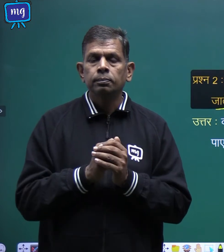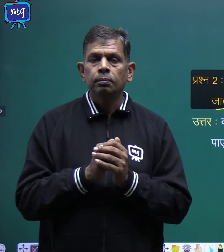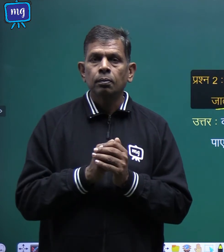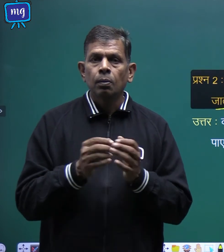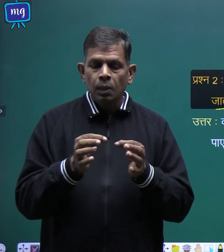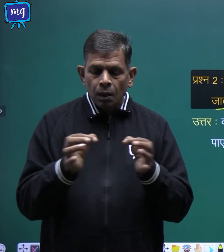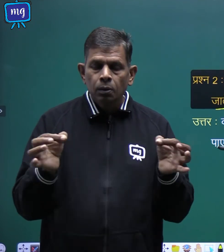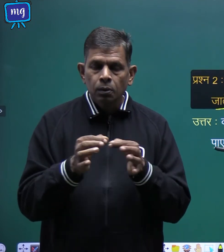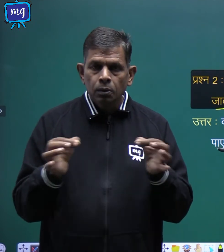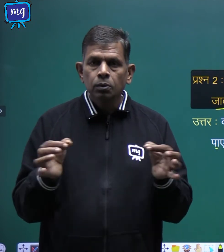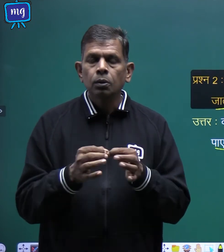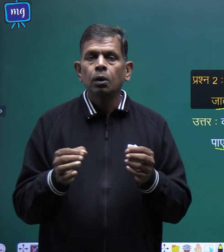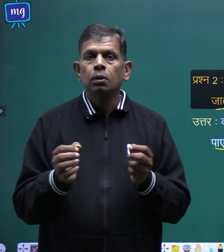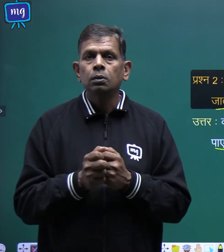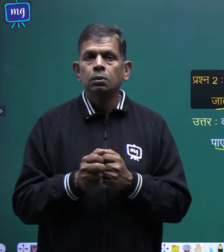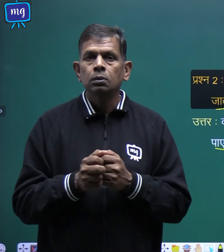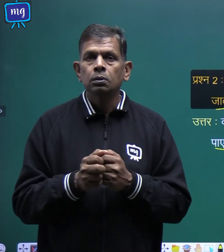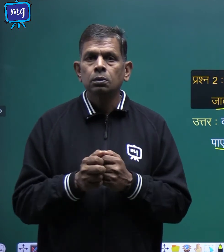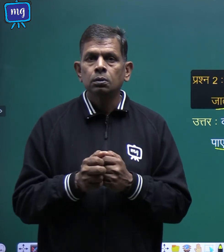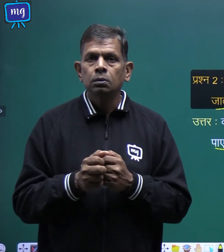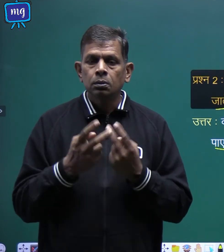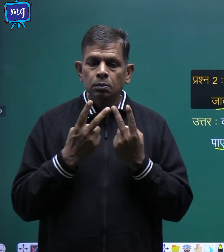गुणसूत्र पाए जाते हैं।